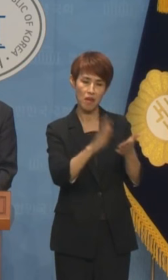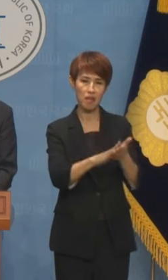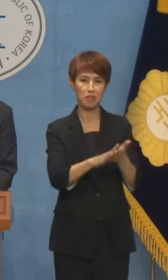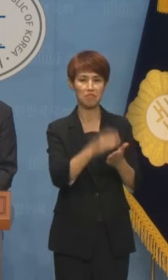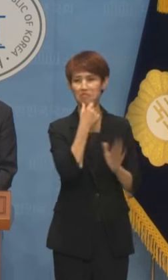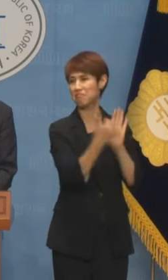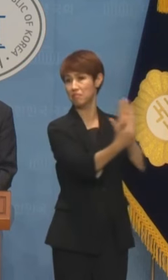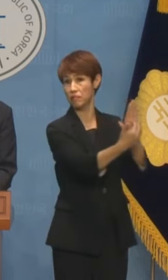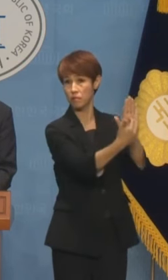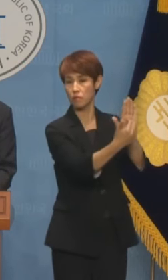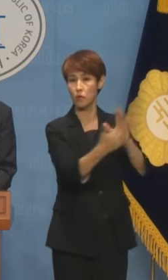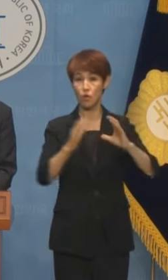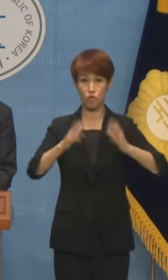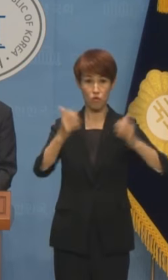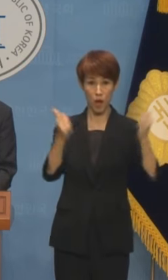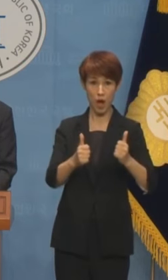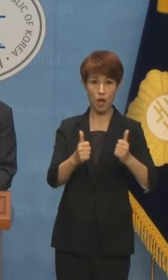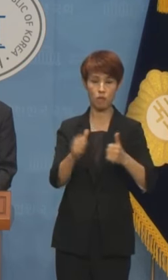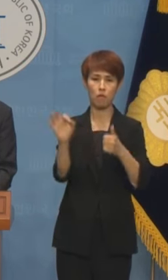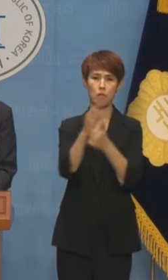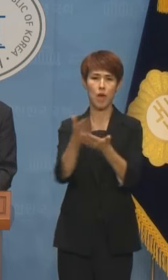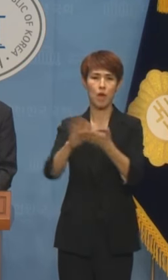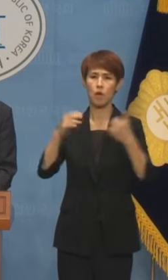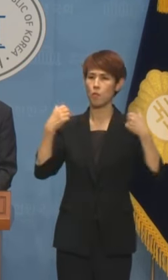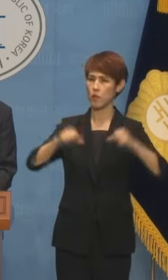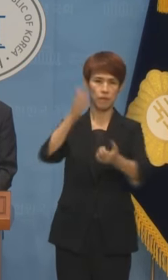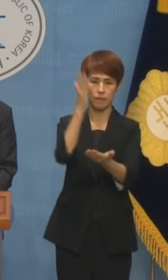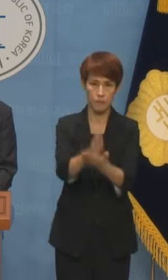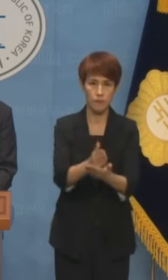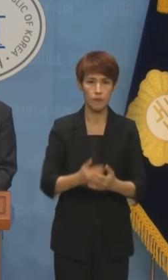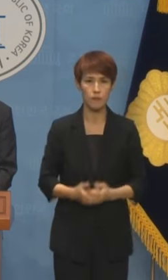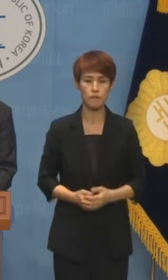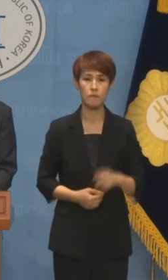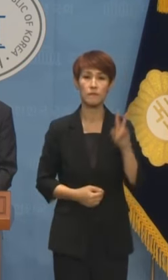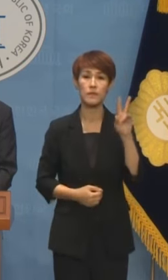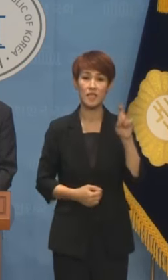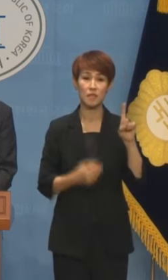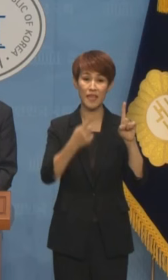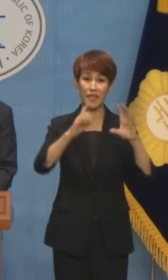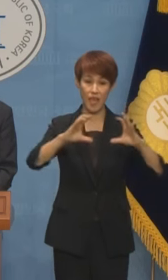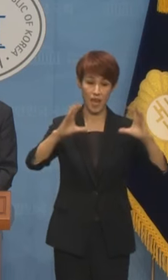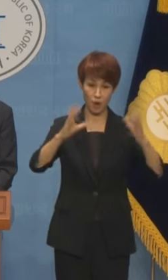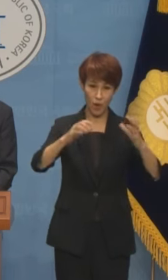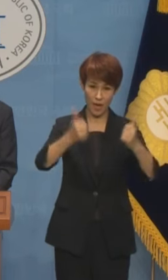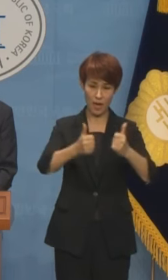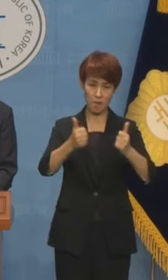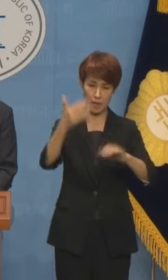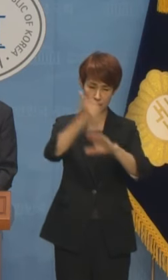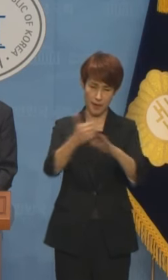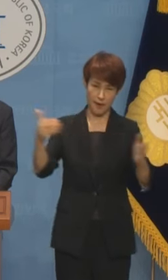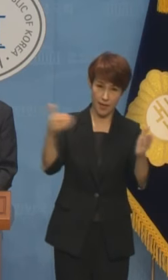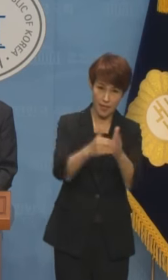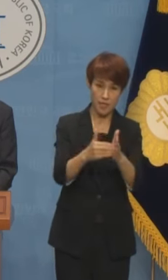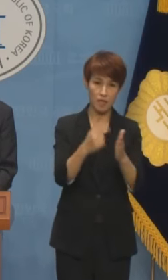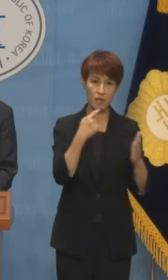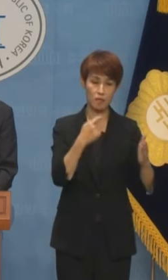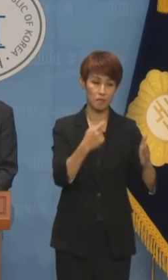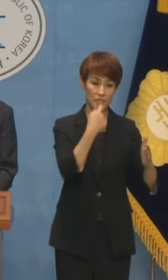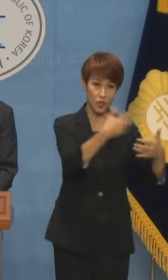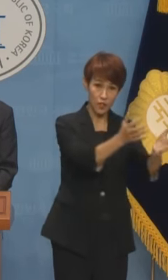국회는 연금 개혁을 포기해서는 안 된다. 21대 남은 기간 동안 민주당은